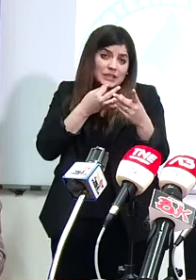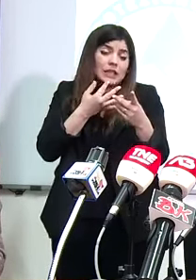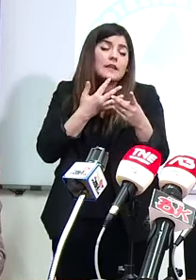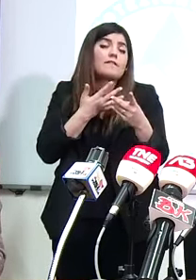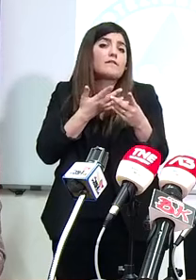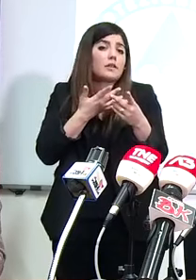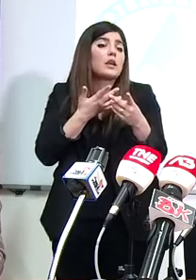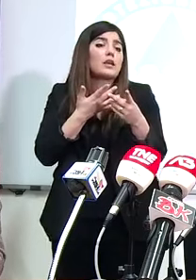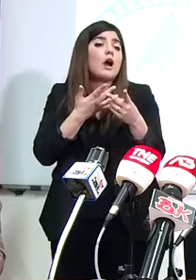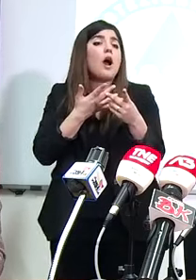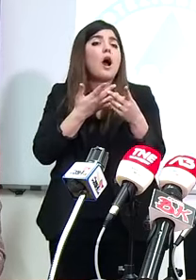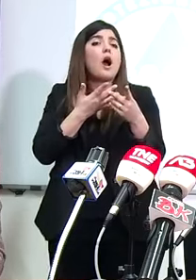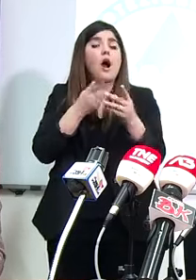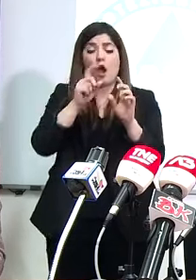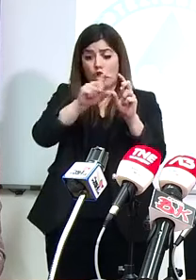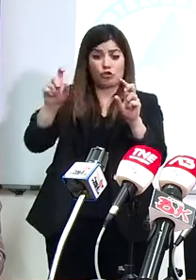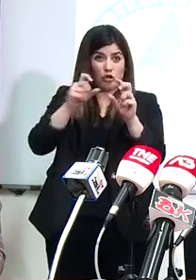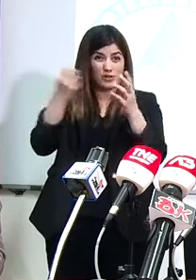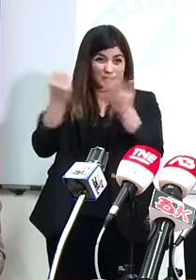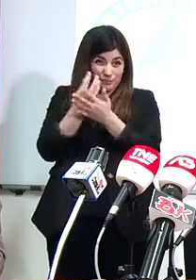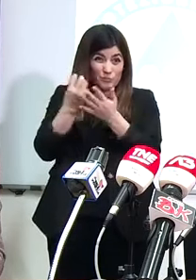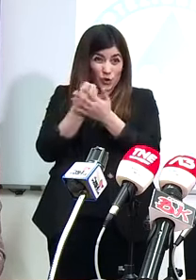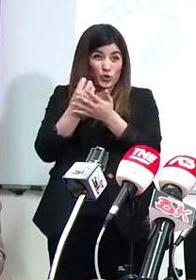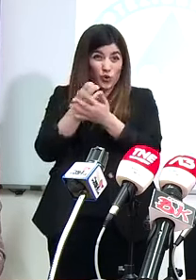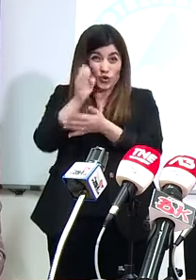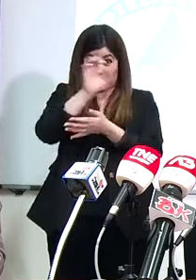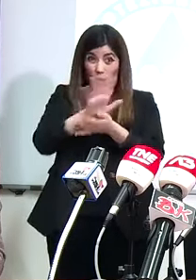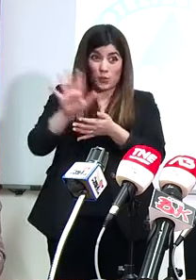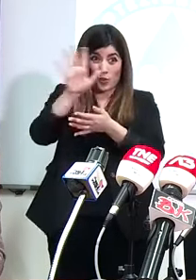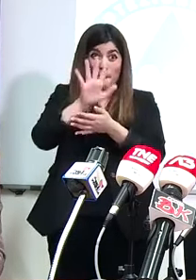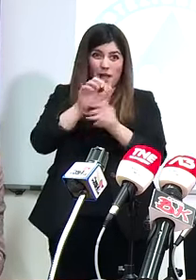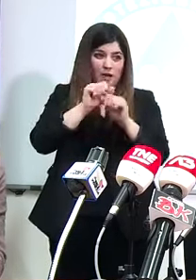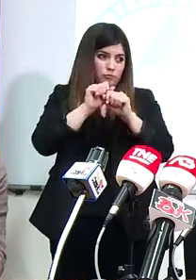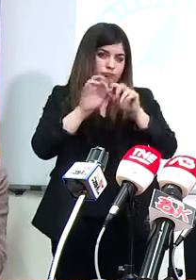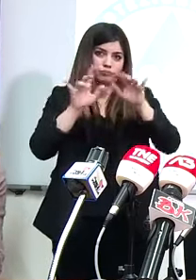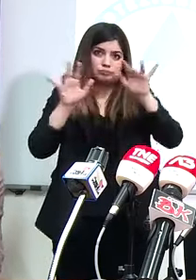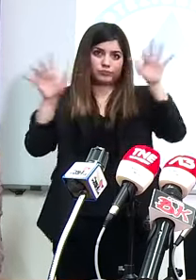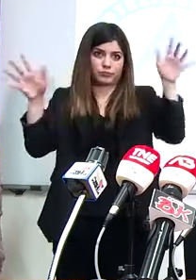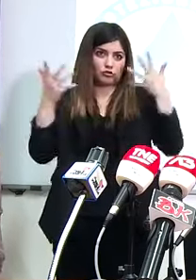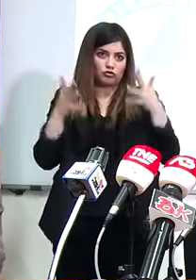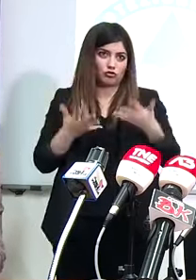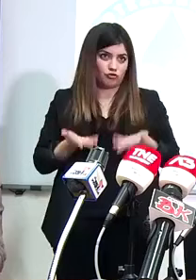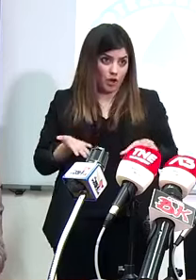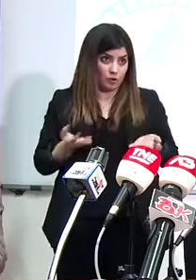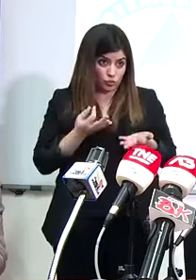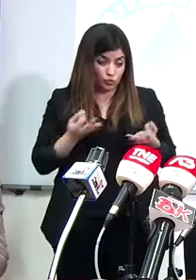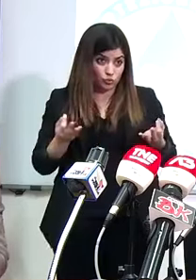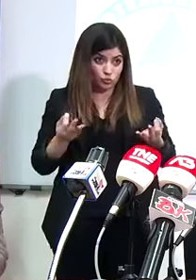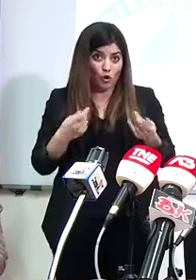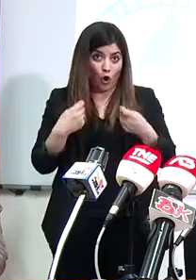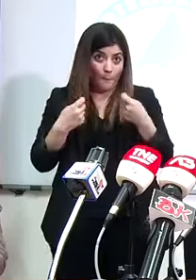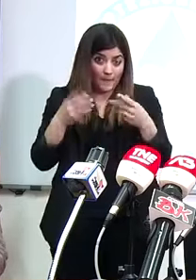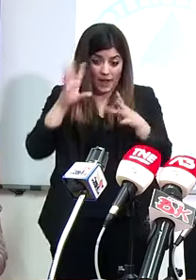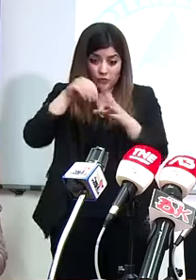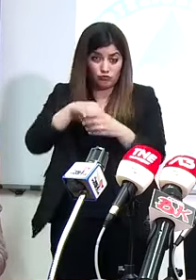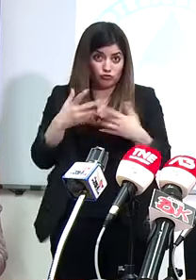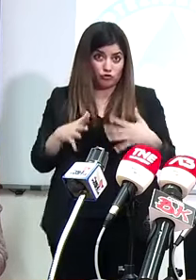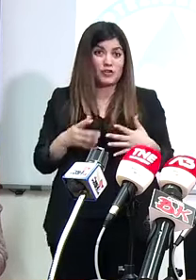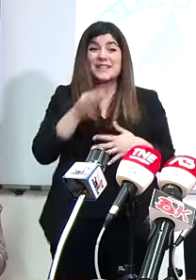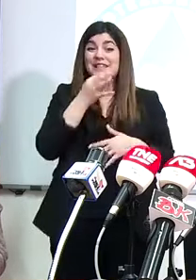dosi prodotte e negoziati con l'unione europea sono già tutte commercializzate usando questo termine è che il mercato non